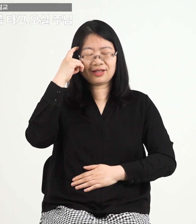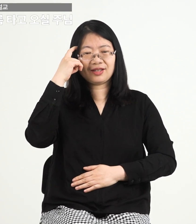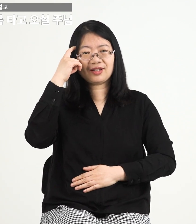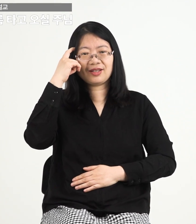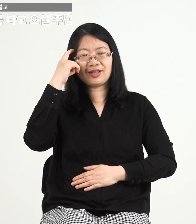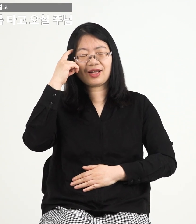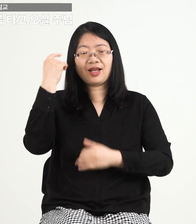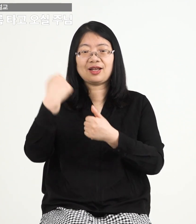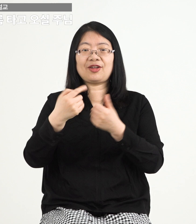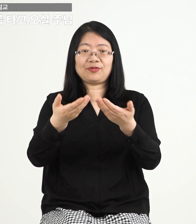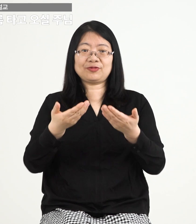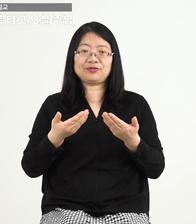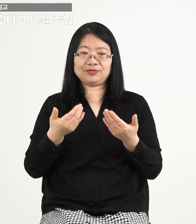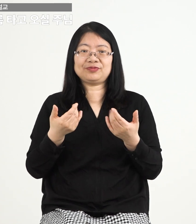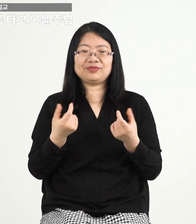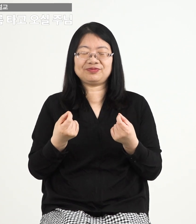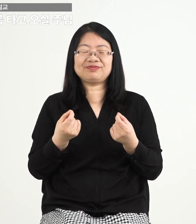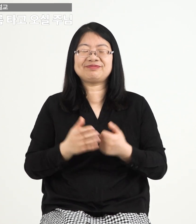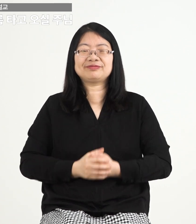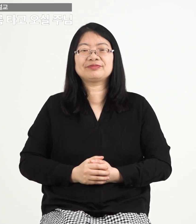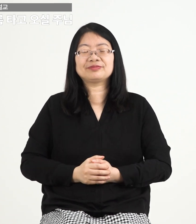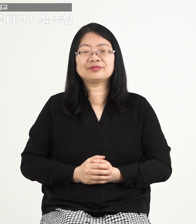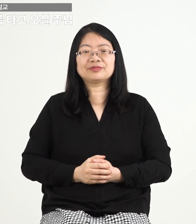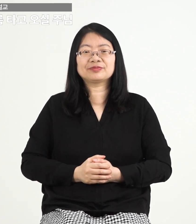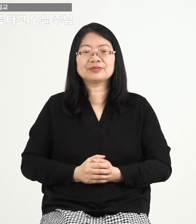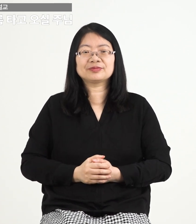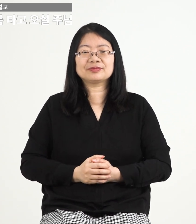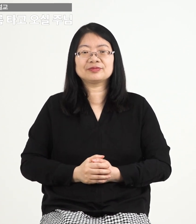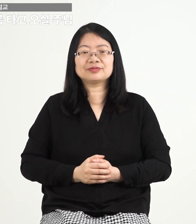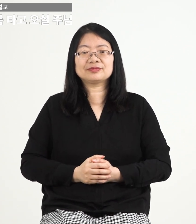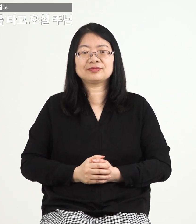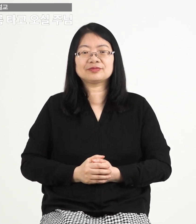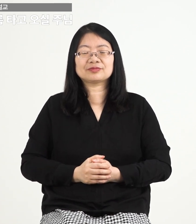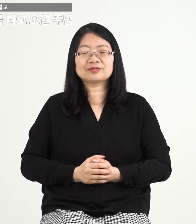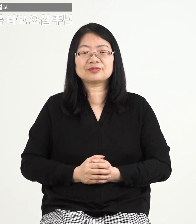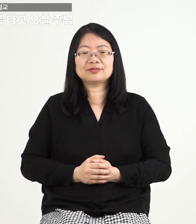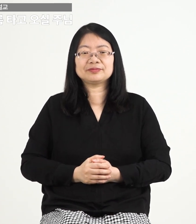것인가를 가르쳐 주고 있는 거죠.